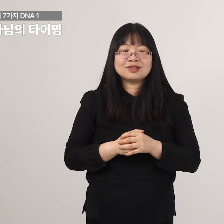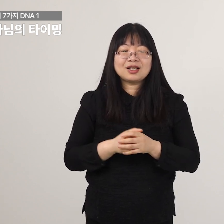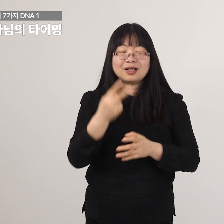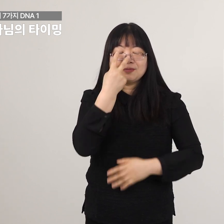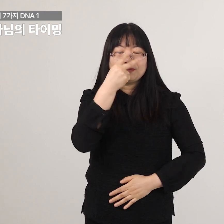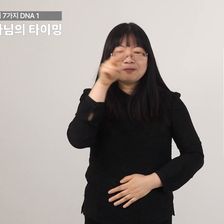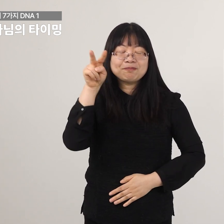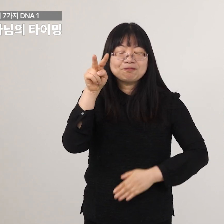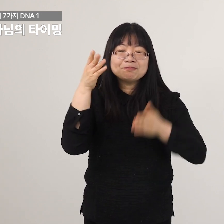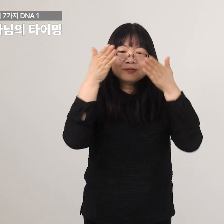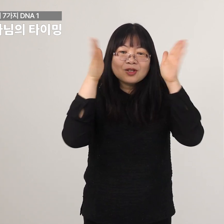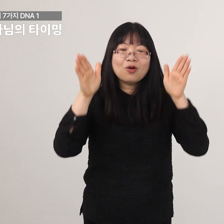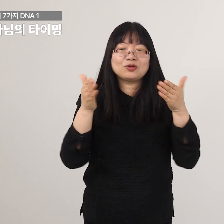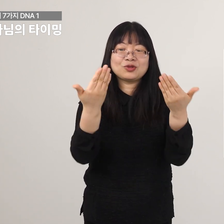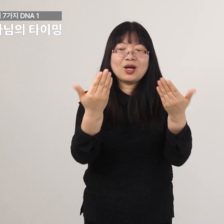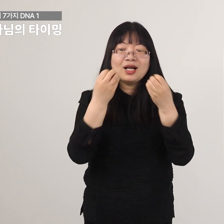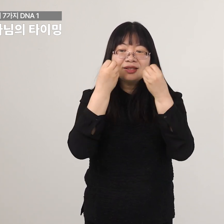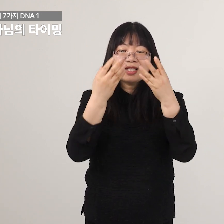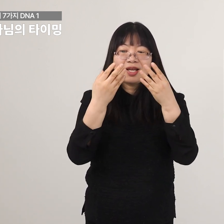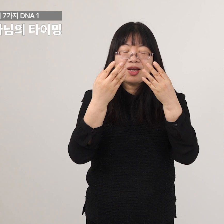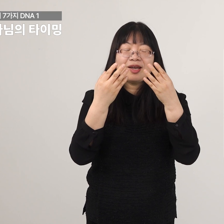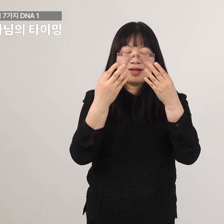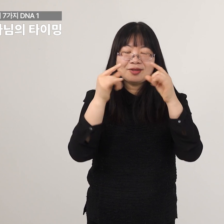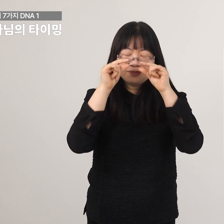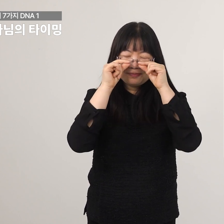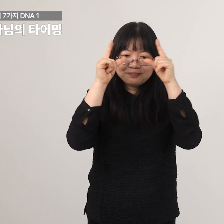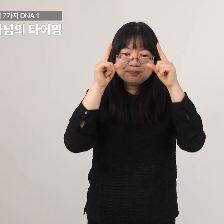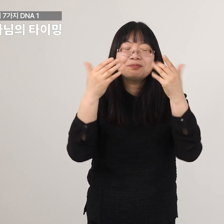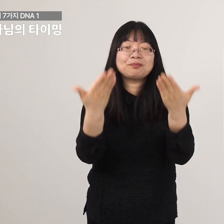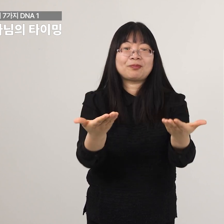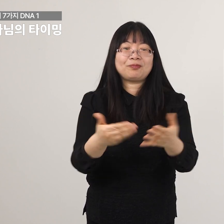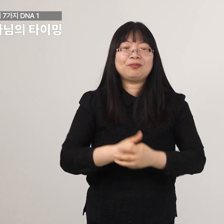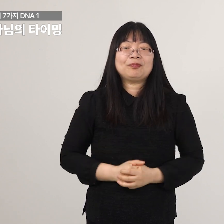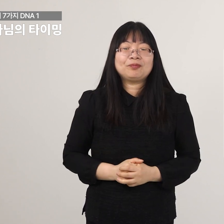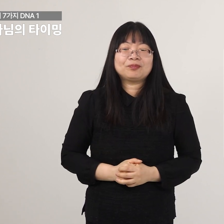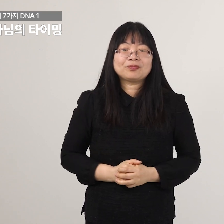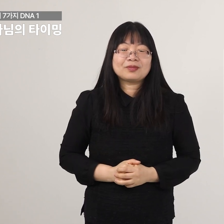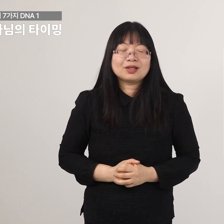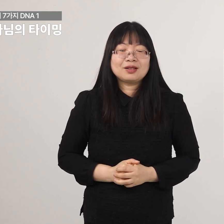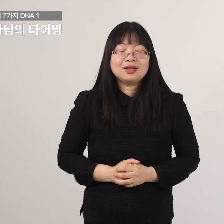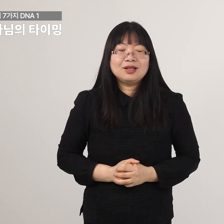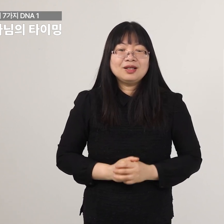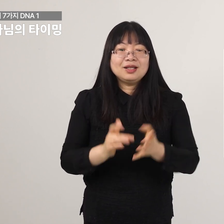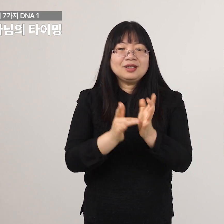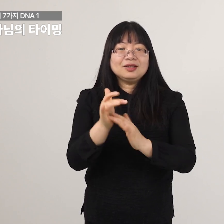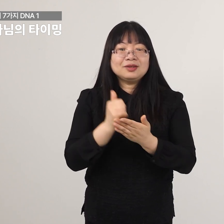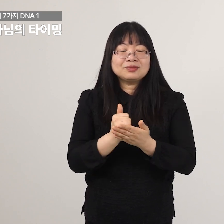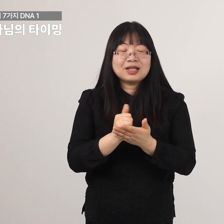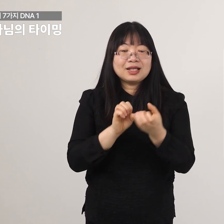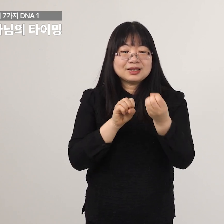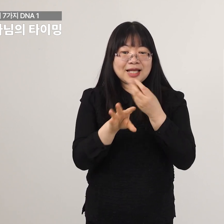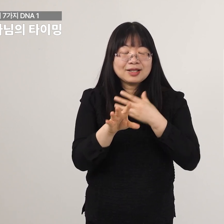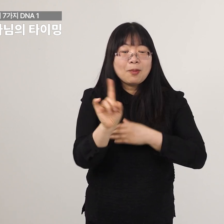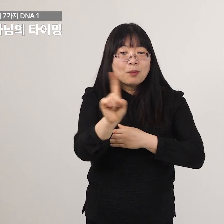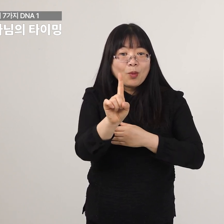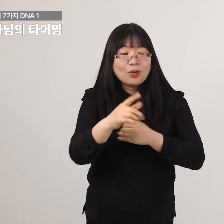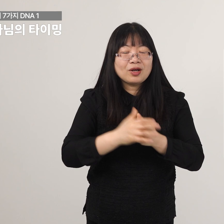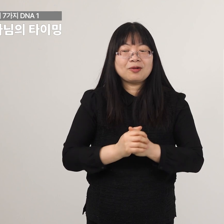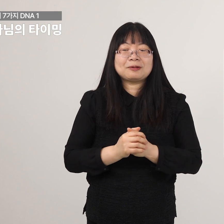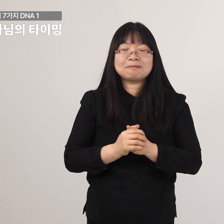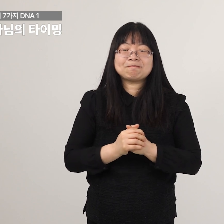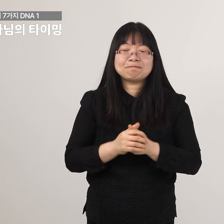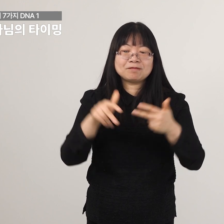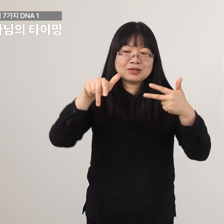열어줘요. 새로운 시야를 눈뜨게 만듭니다. 그러자 예수님이 이제 대답으로 들어가십시다.